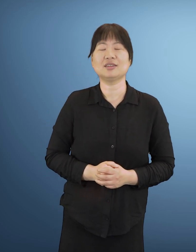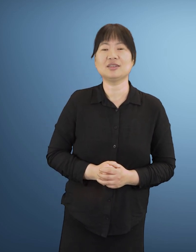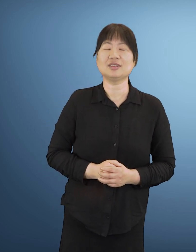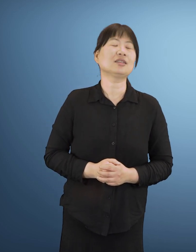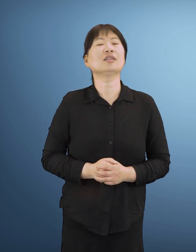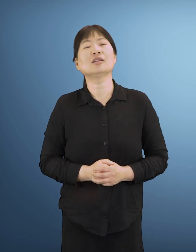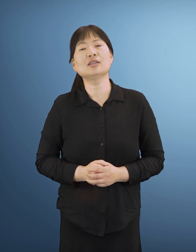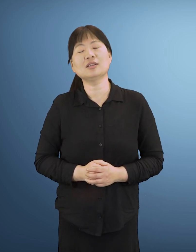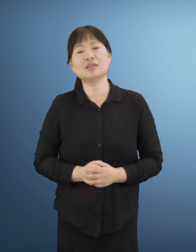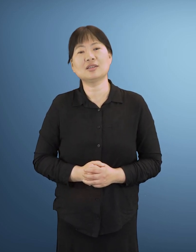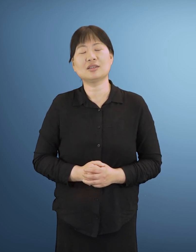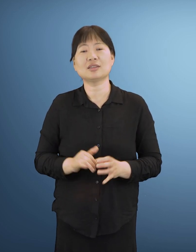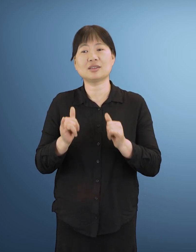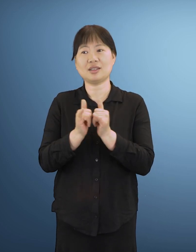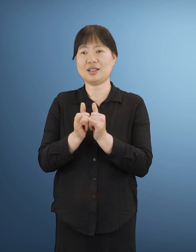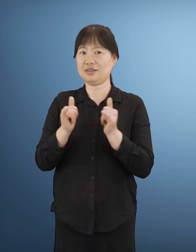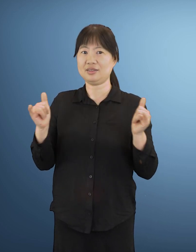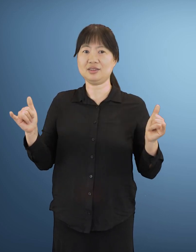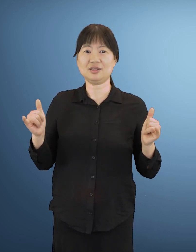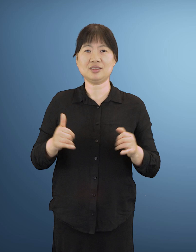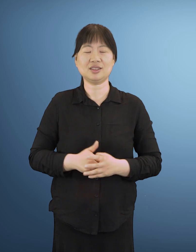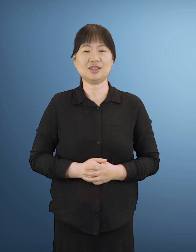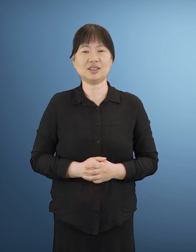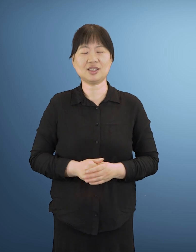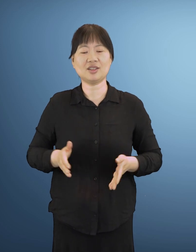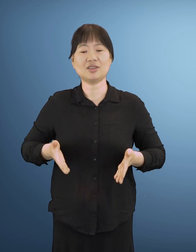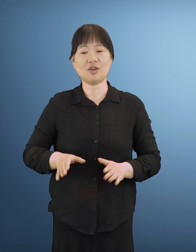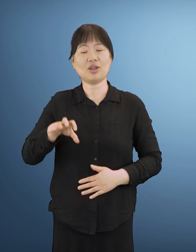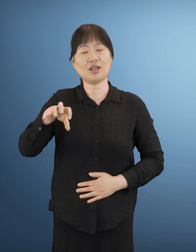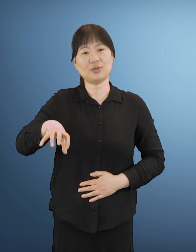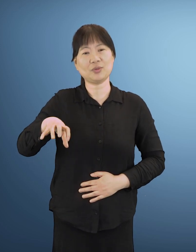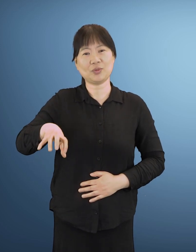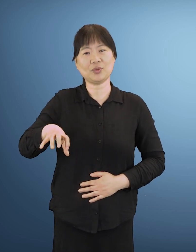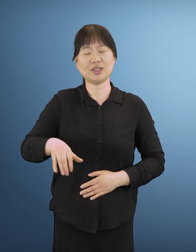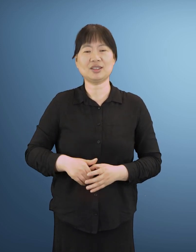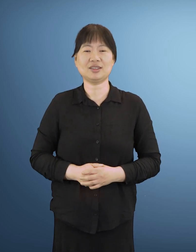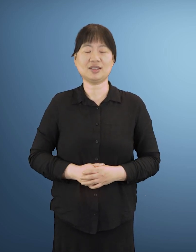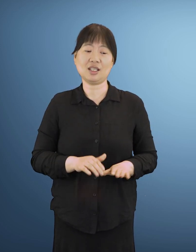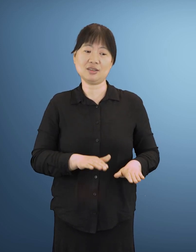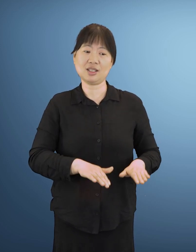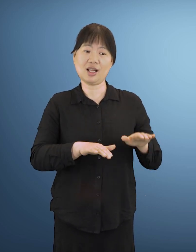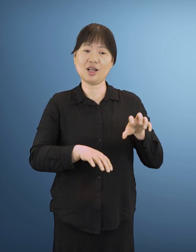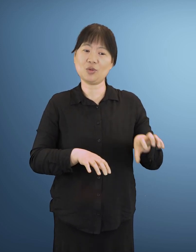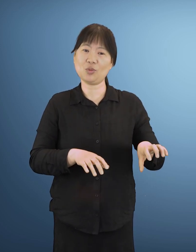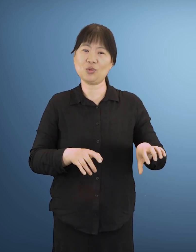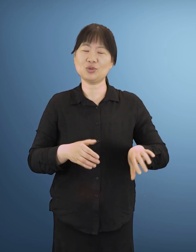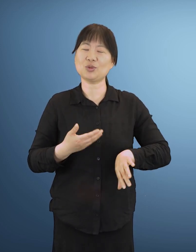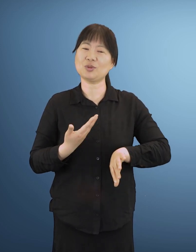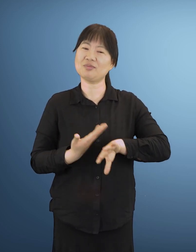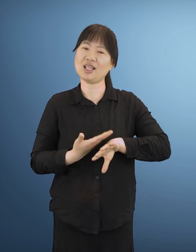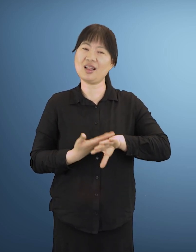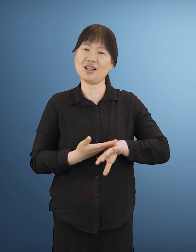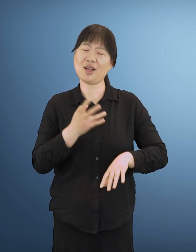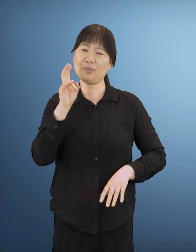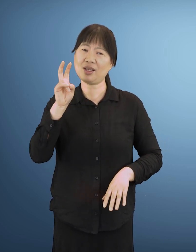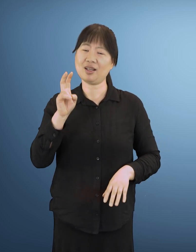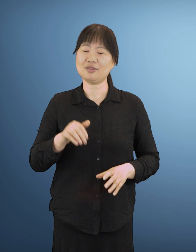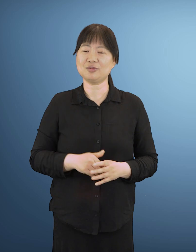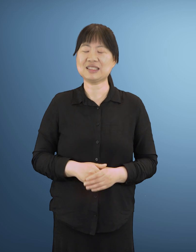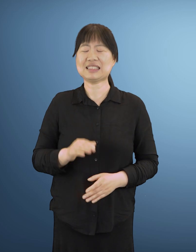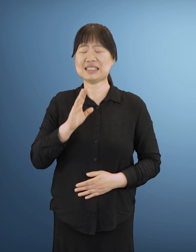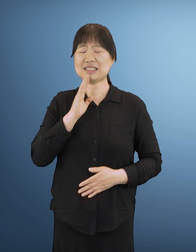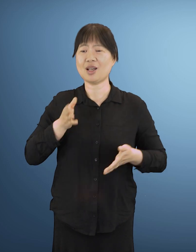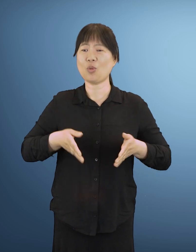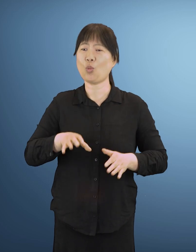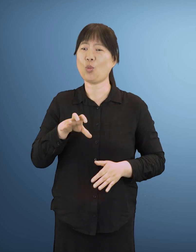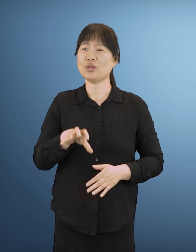이렇게 사람들은 태어난 곳과 자란 곳이 다를 수 있어요. 그 어디가 진짜